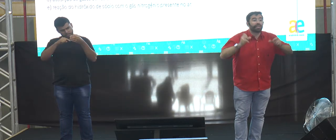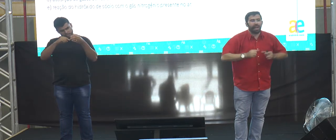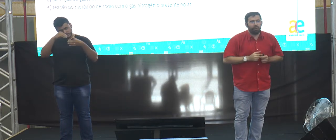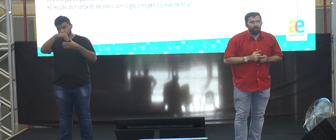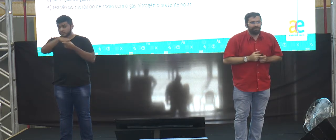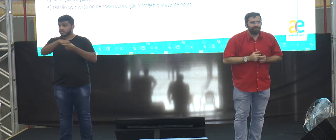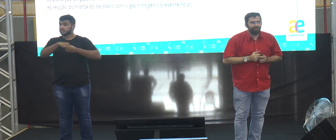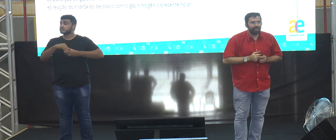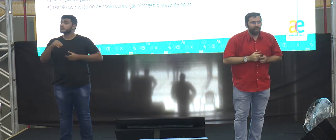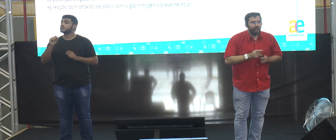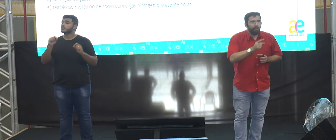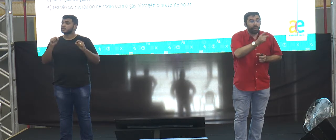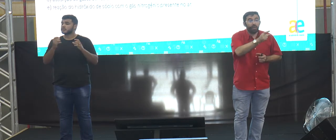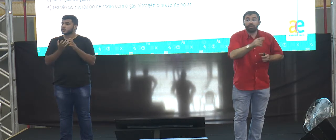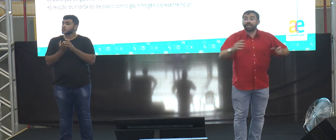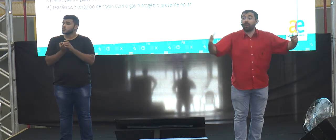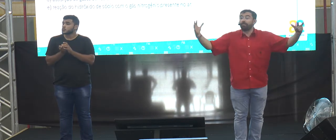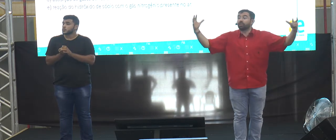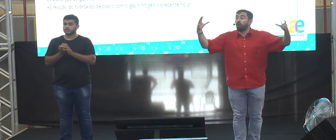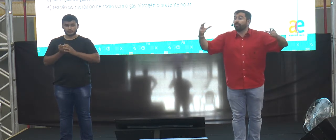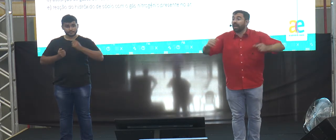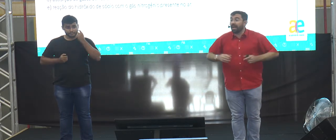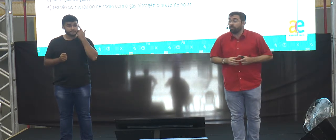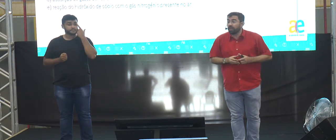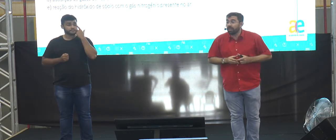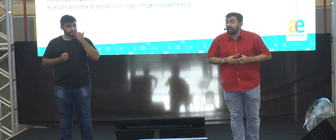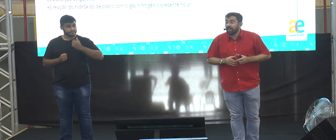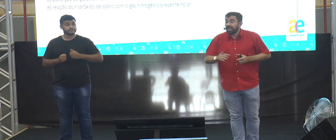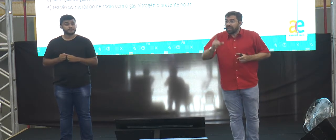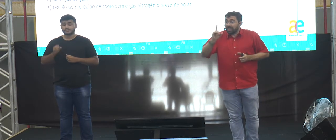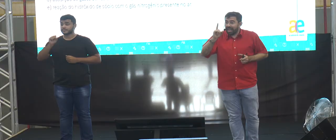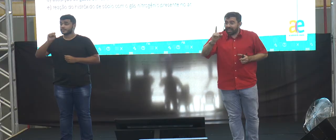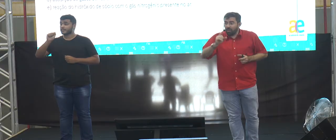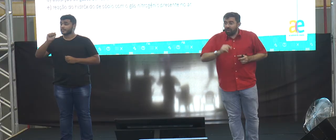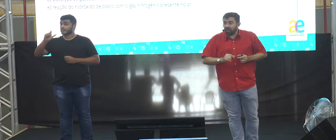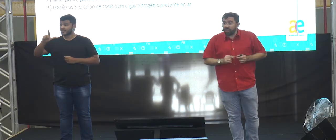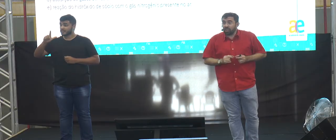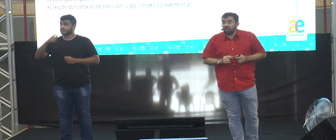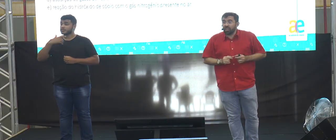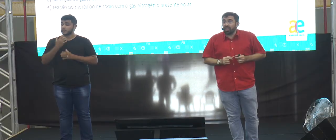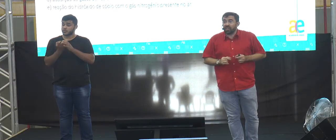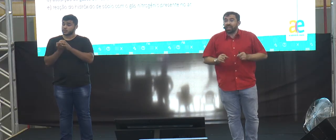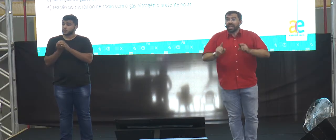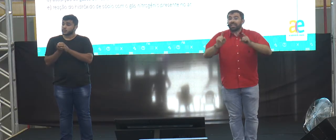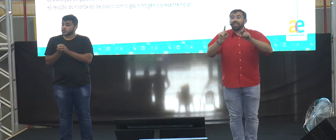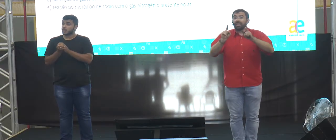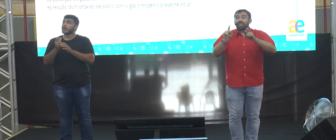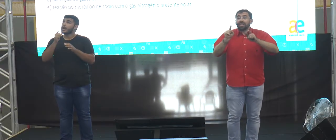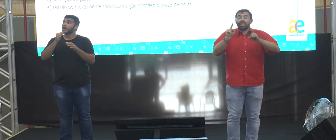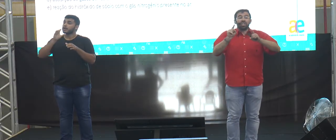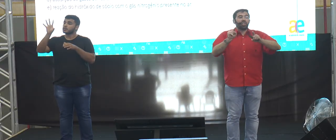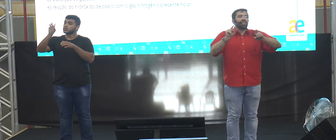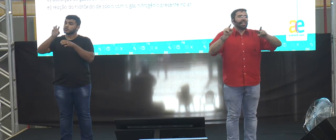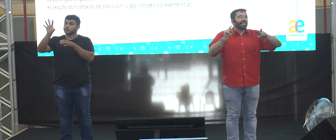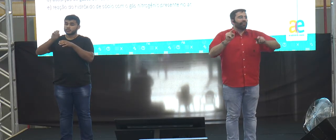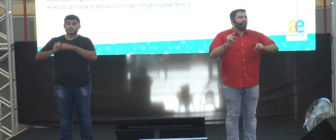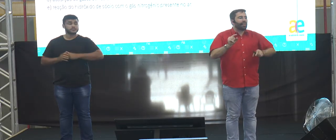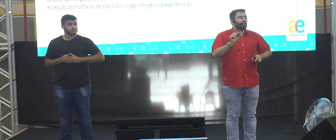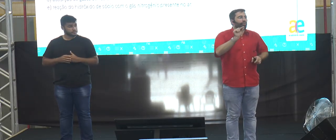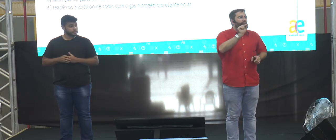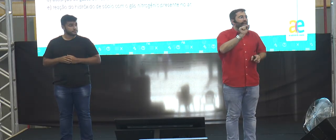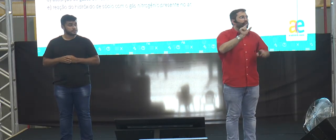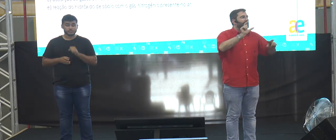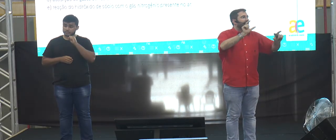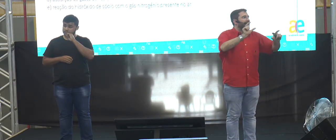secar o sal. Porque o sal absorve água. Tem até uma gente que diz que em dia que